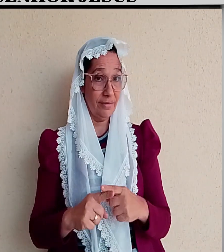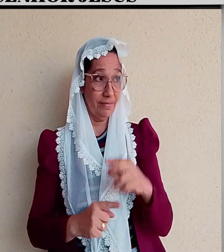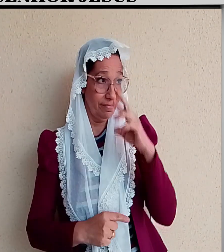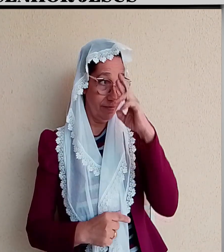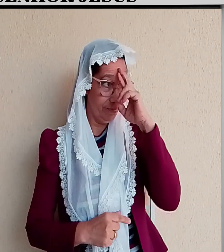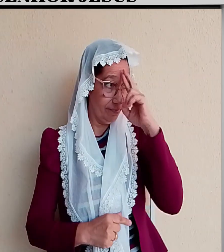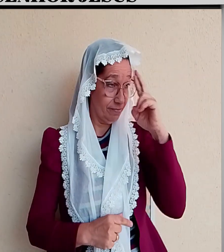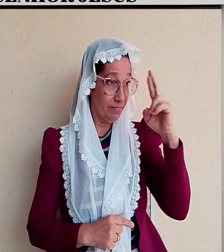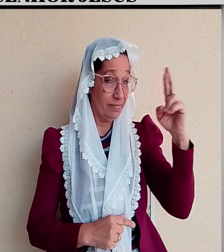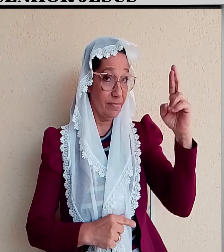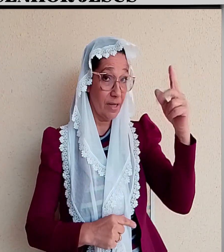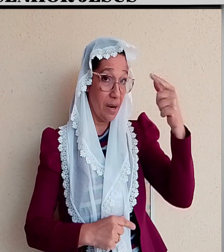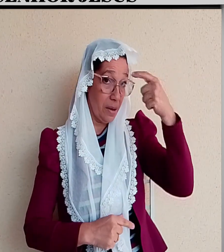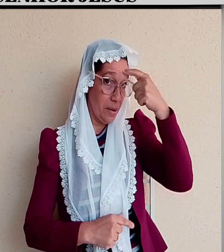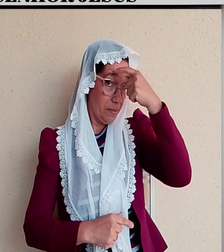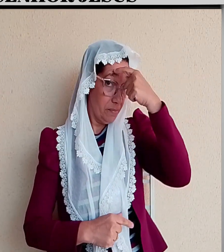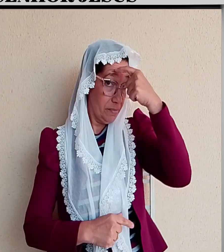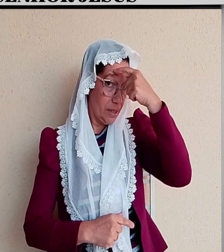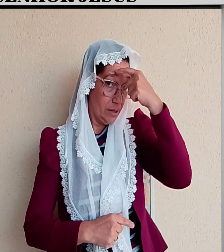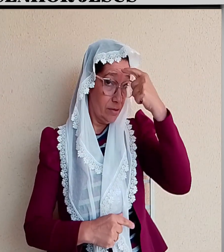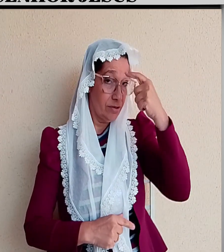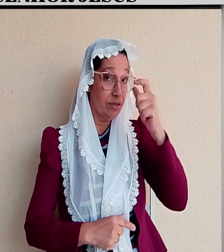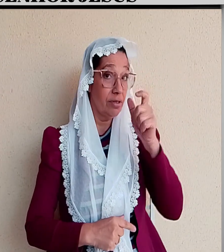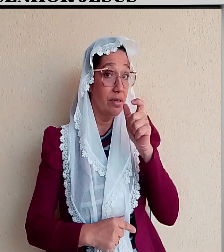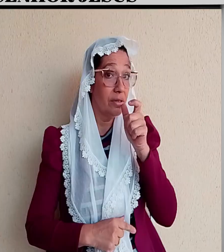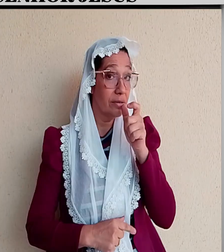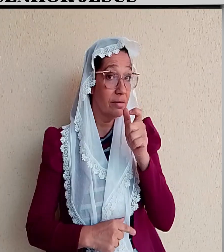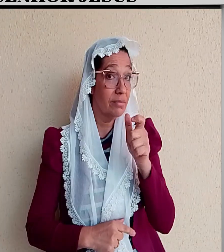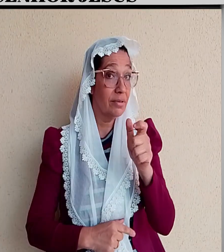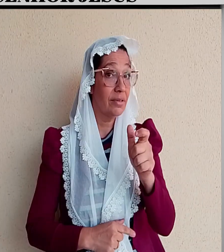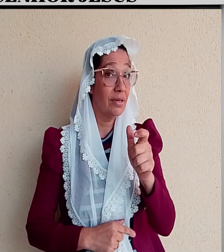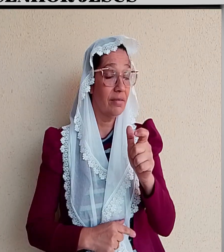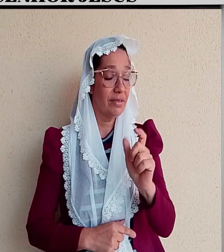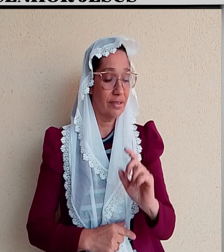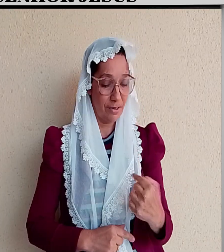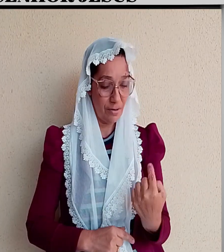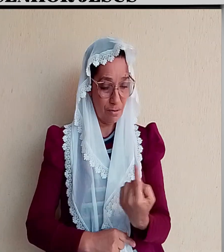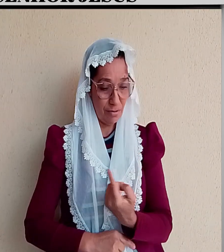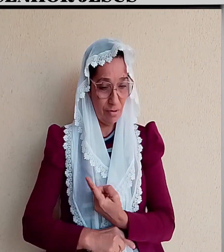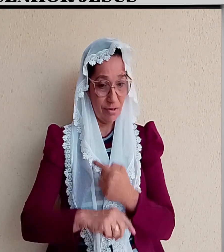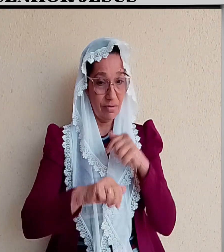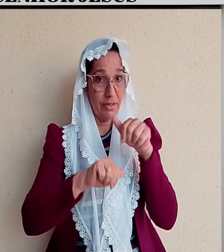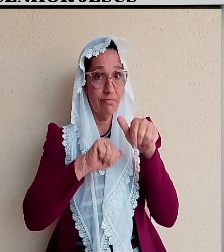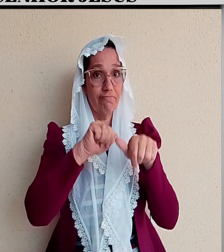nós queremos comer algo que é verdade, que não vai nos fazer mal, é essa voz aqui que nós temos que comer.